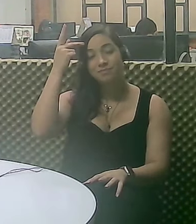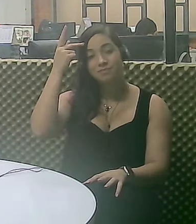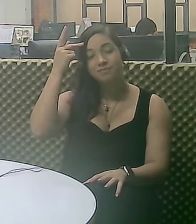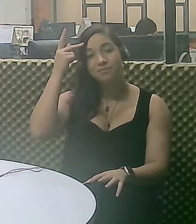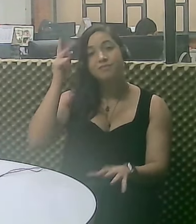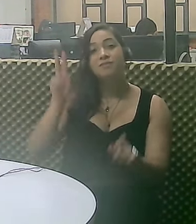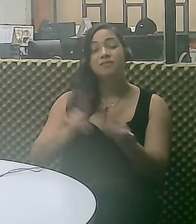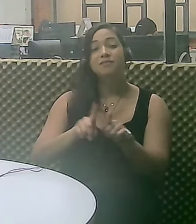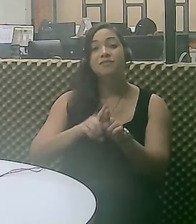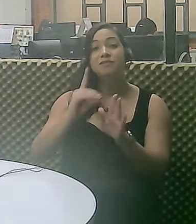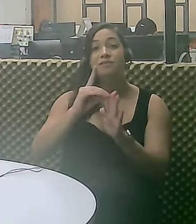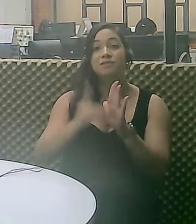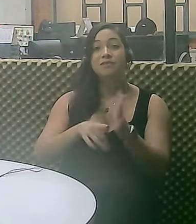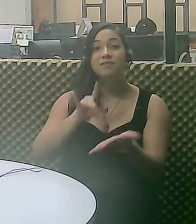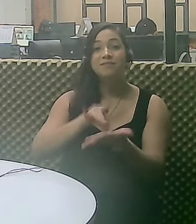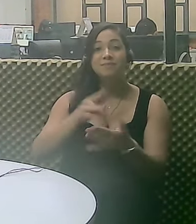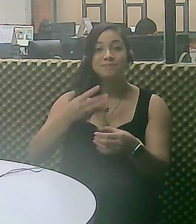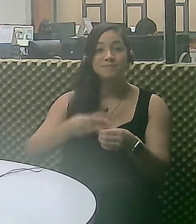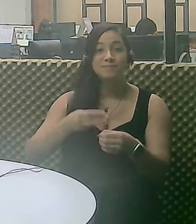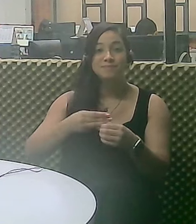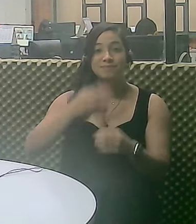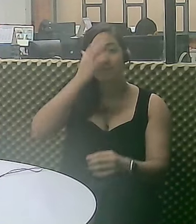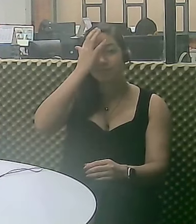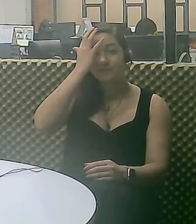também no Diário Oficial do Município.